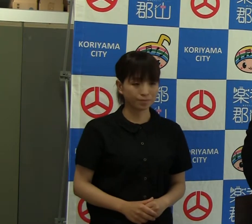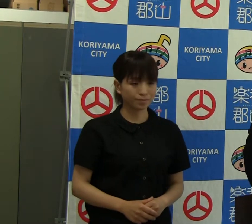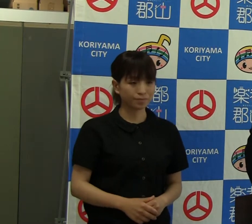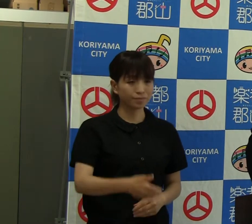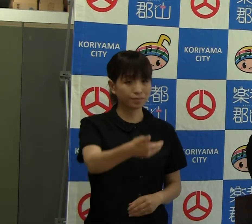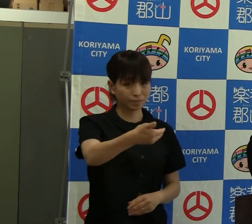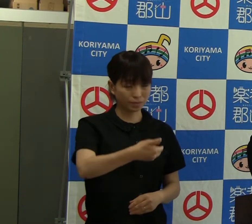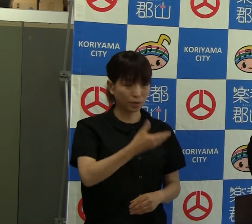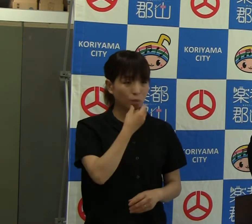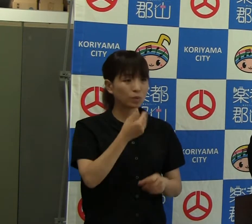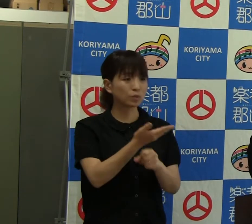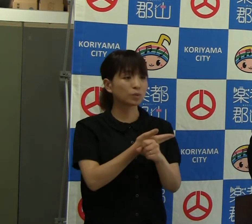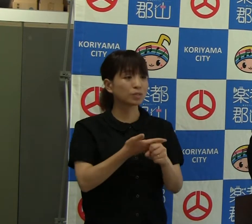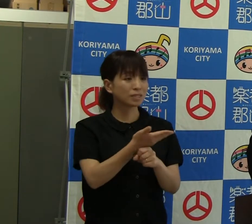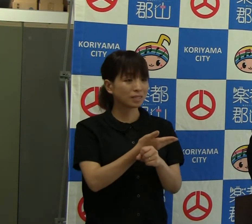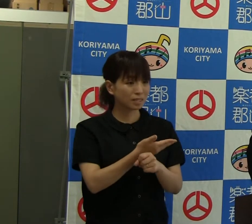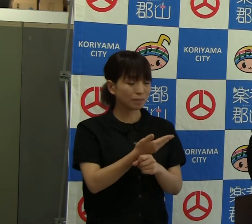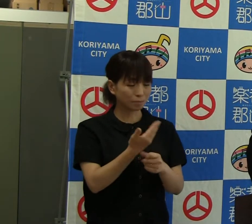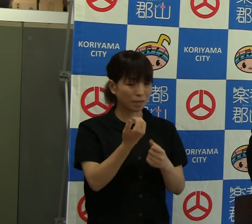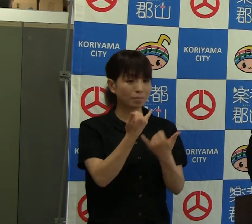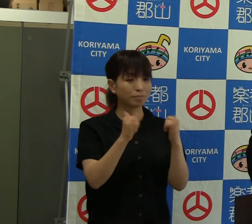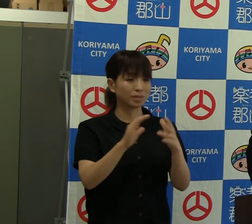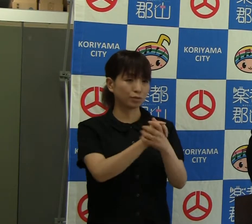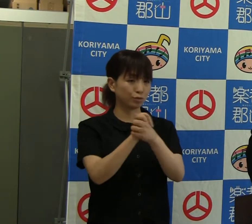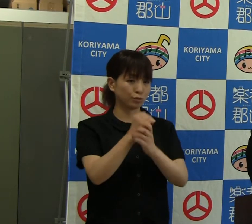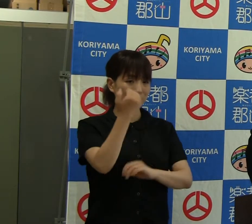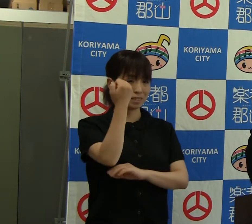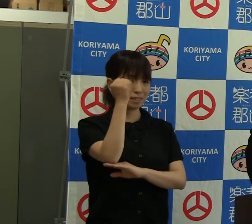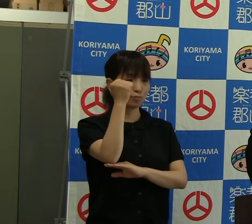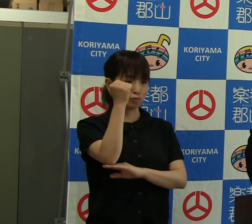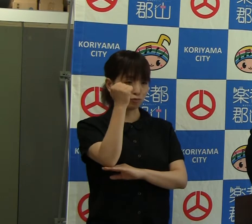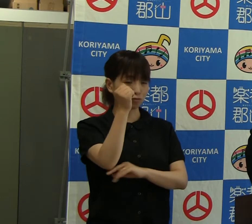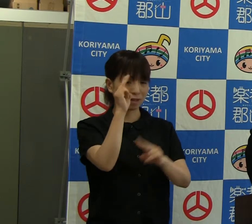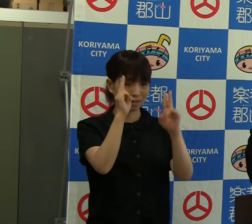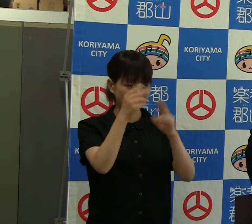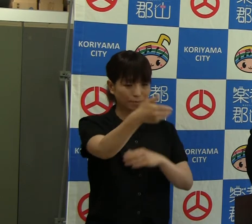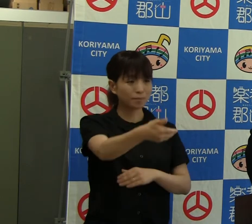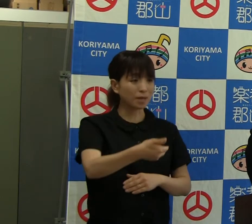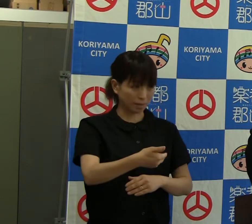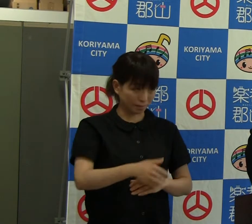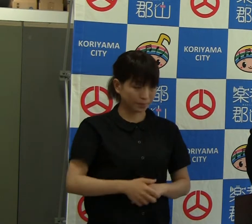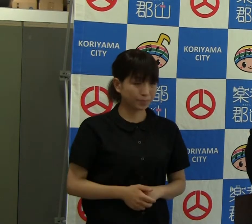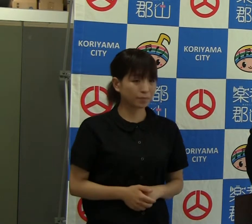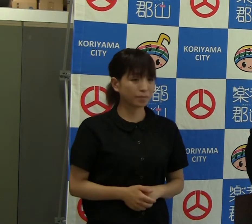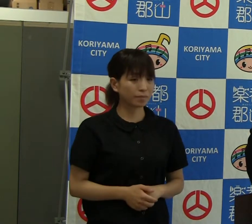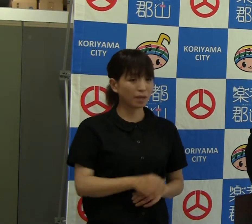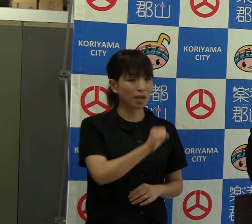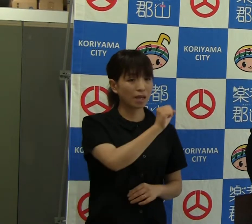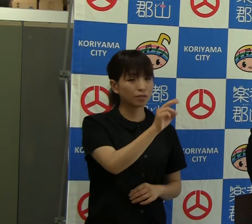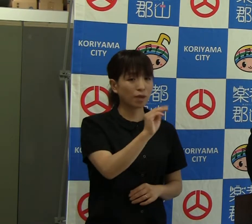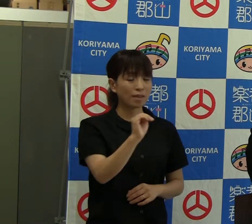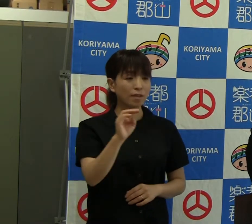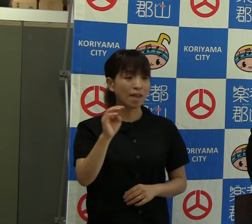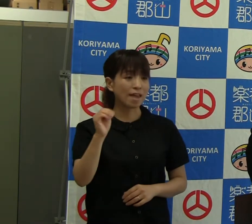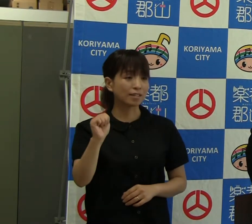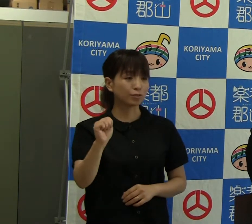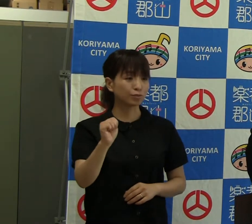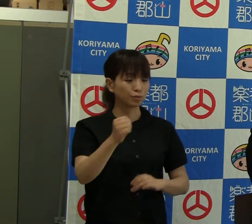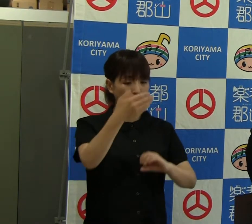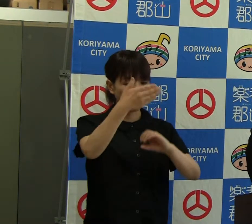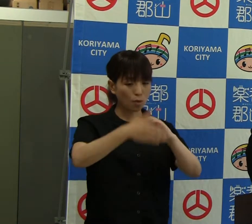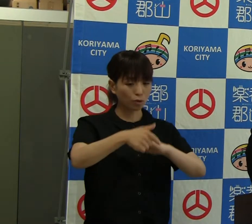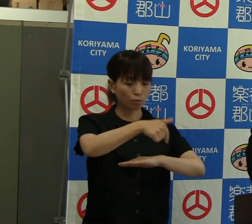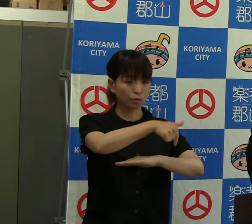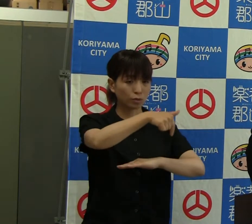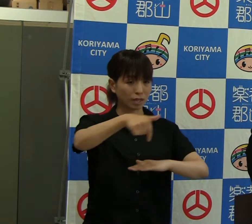すみません、福島民友新聞社の佐藤です。一点ございまして、SNS フォトプロジェクトの件なんです